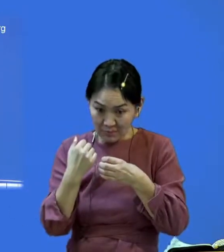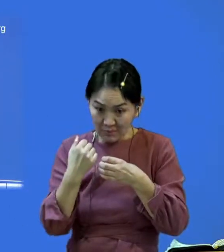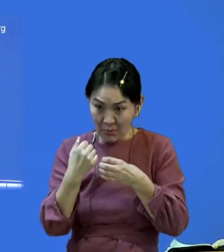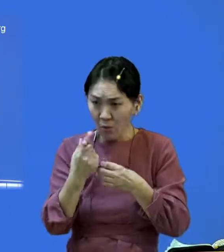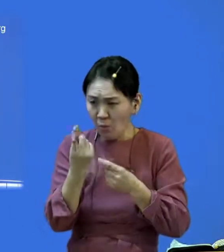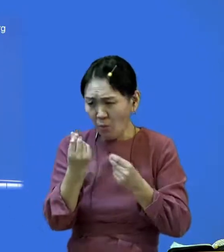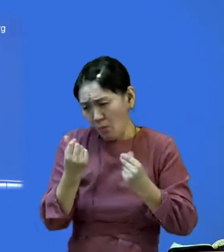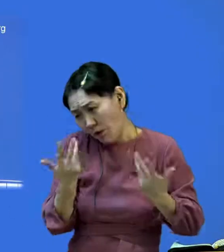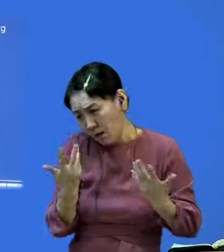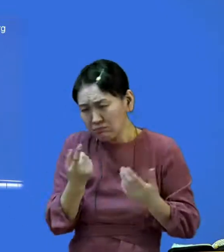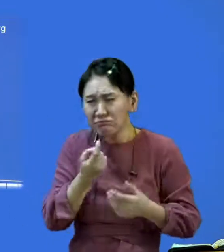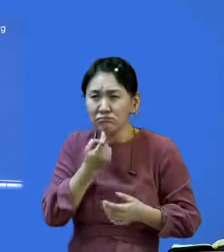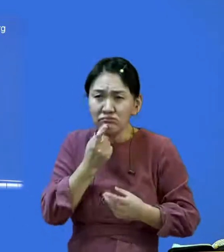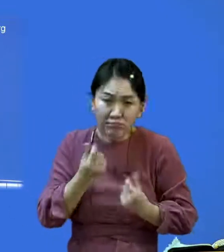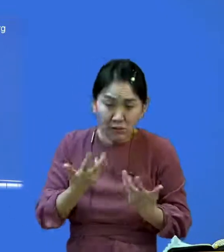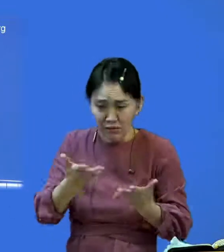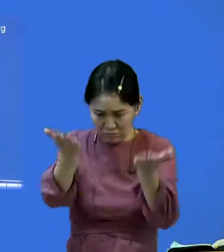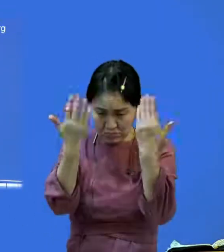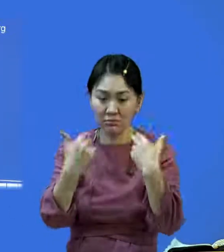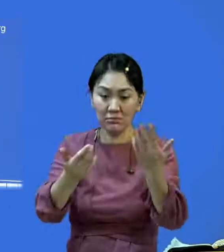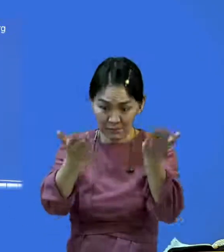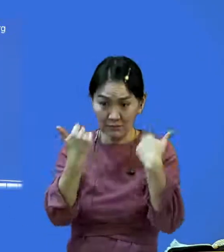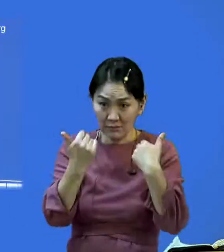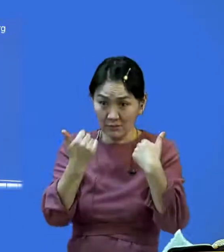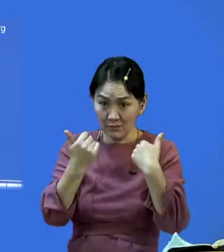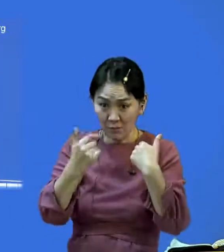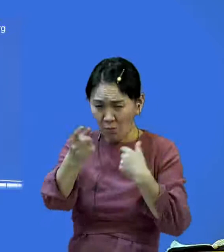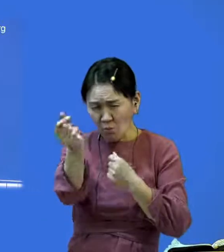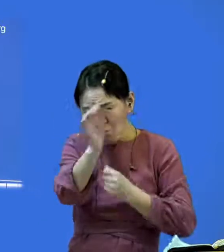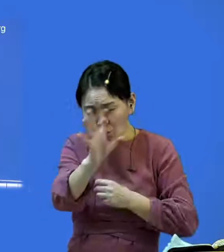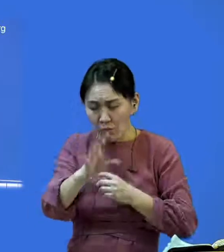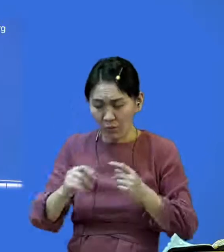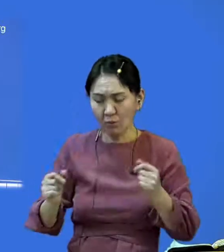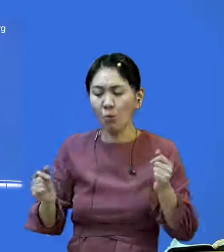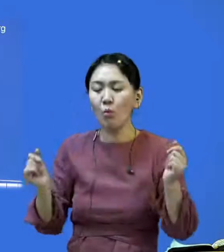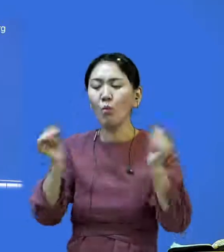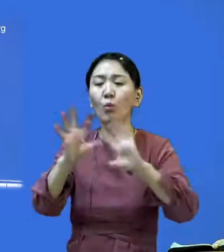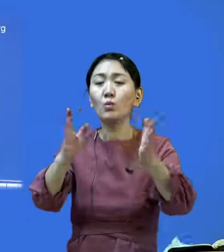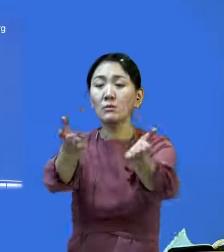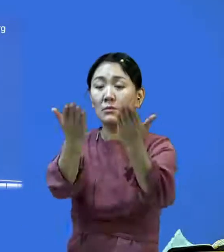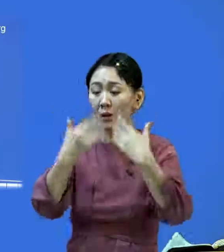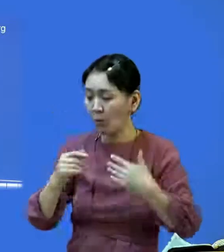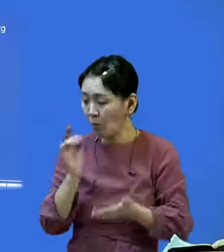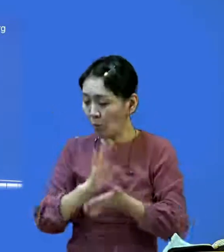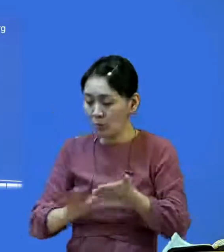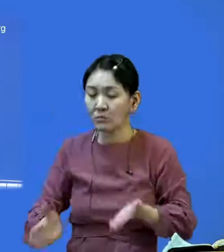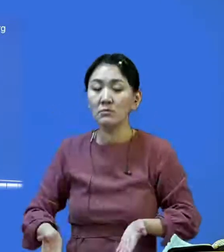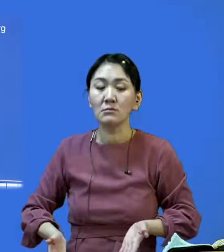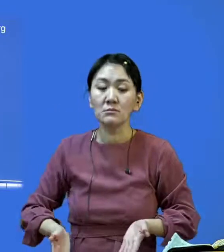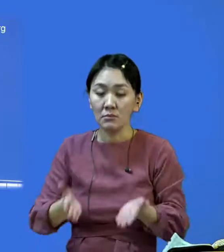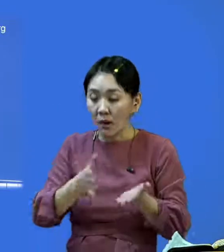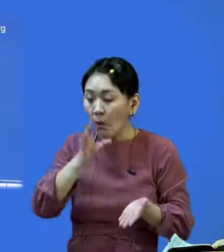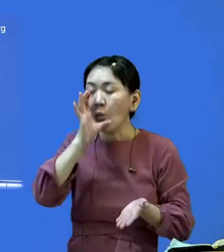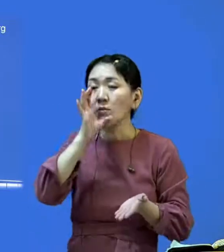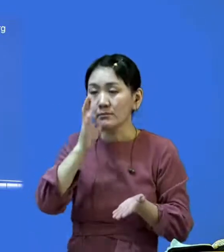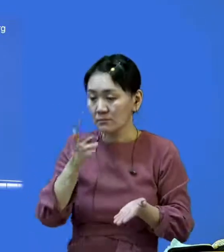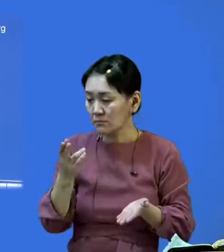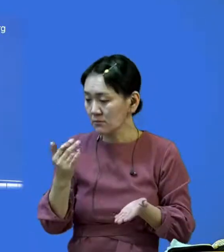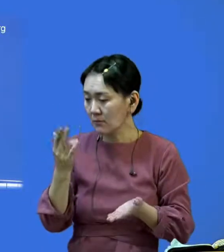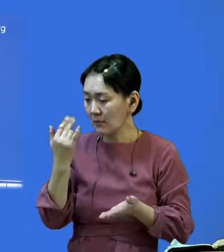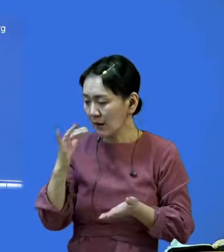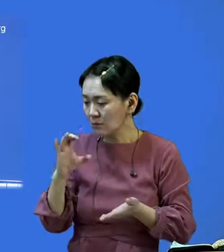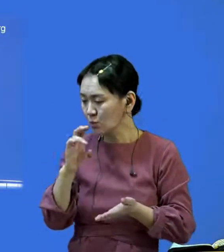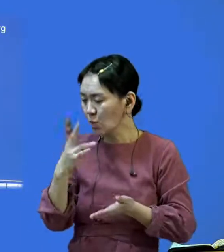мөнгө нэгнэн ч ирээ. Та нар мөнгөгүйгээр ирж худалдан ирж тийм ээ. Ус үзмийн дарс сүү